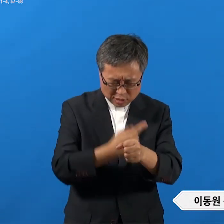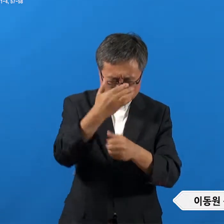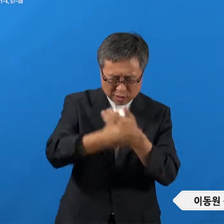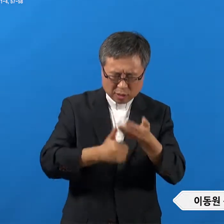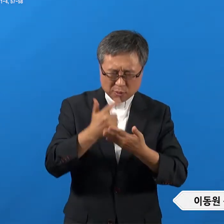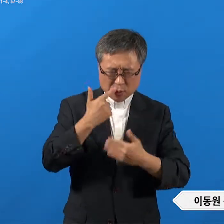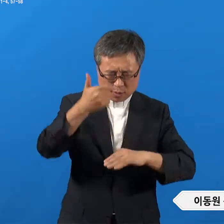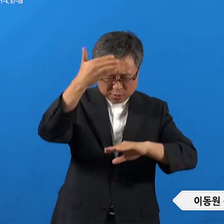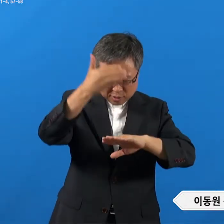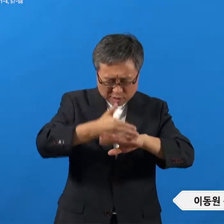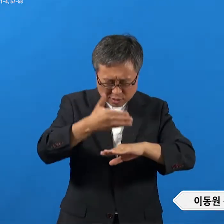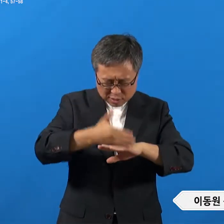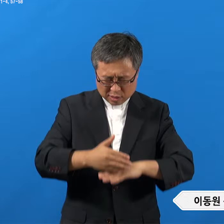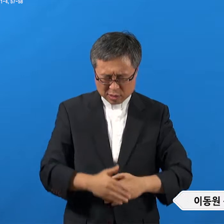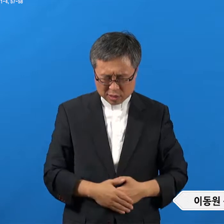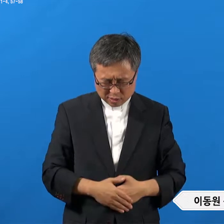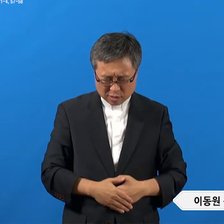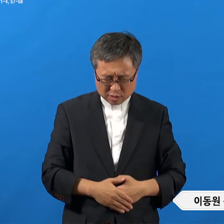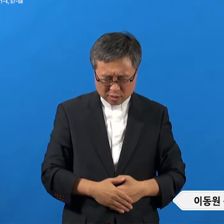감사합니다.